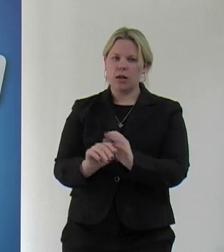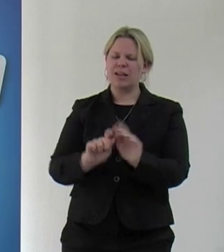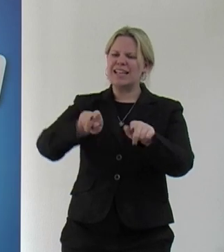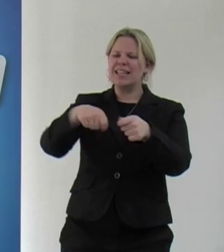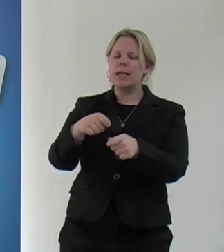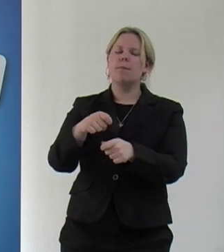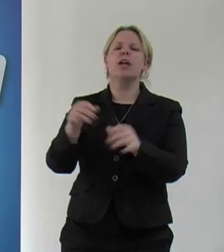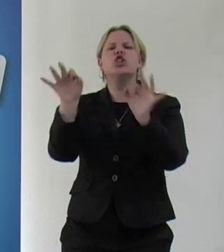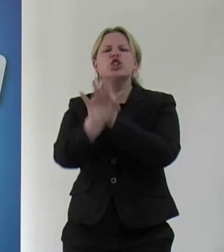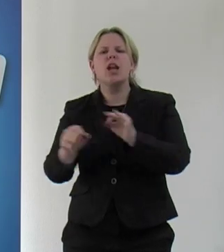schlimme Unfälle.